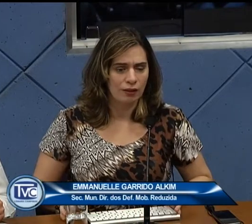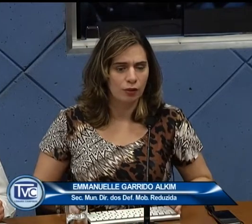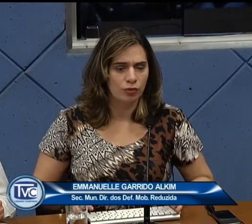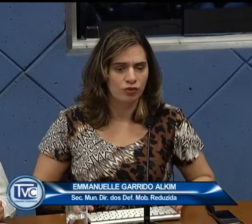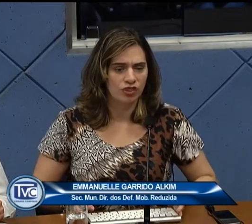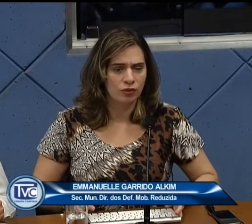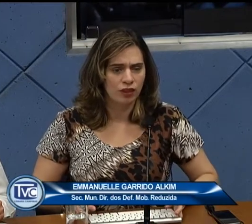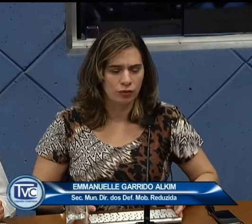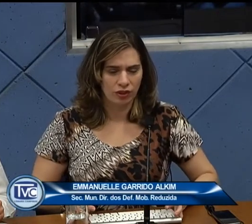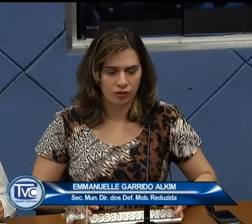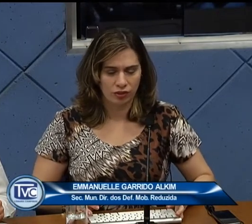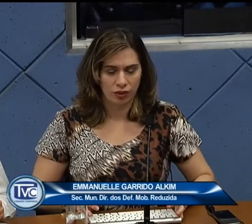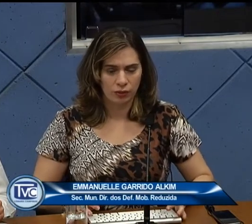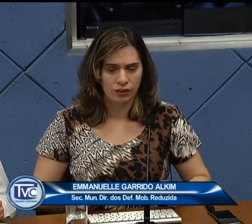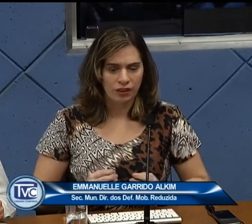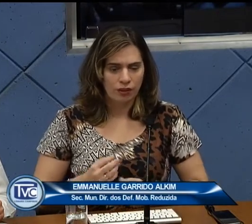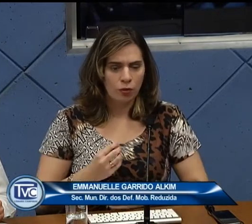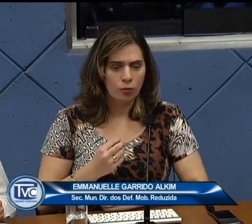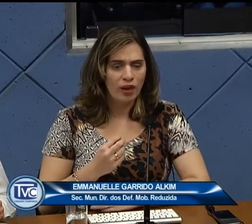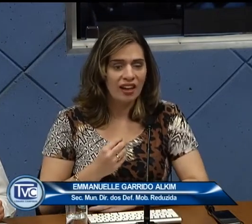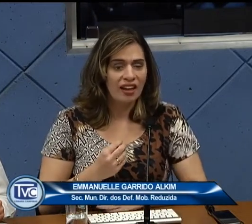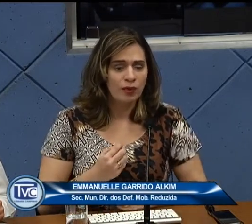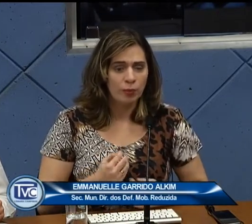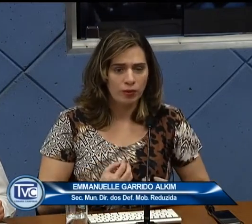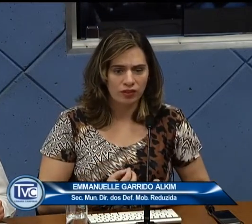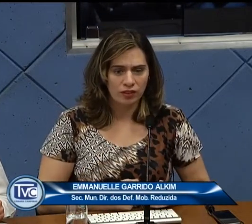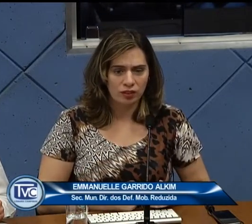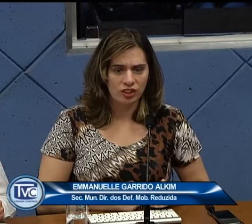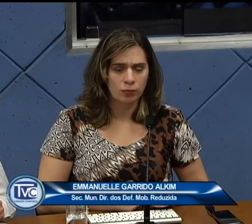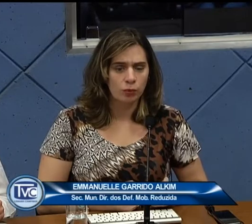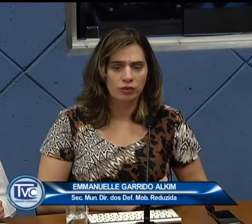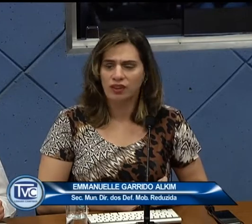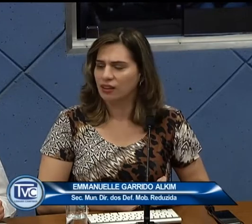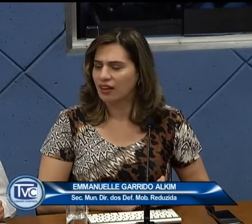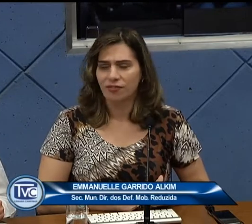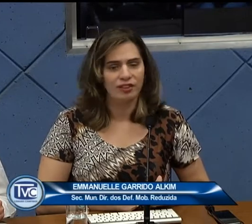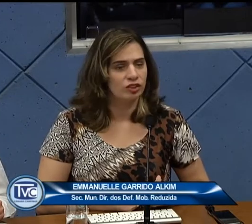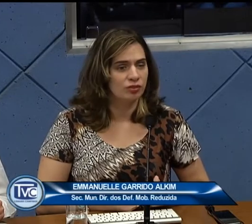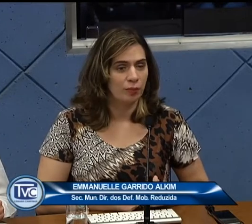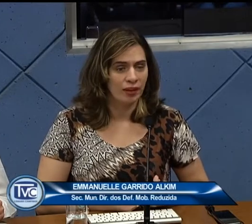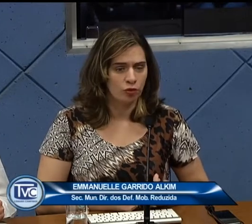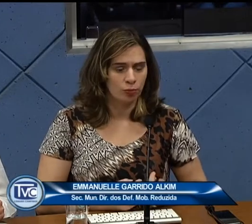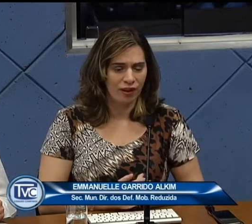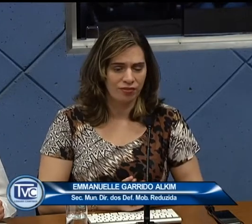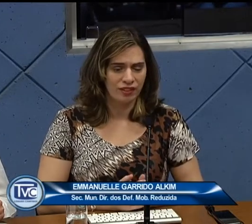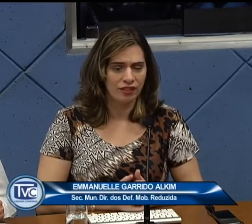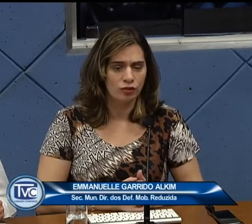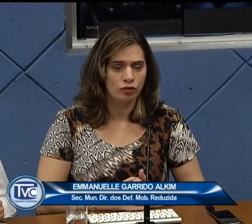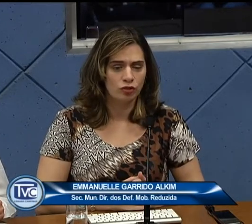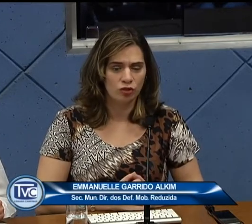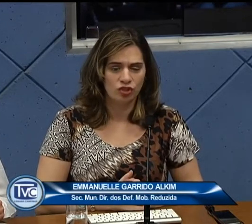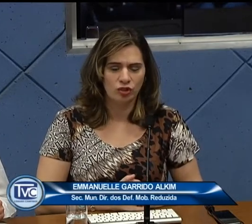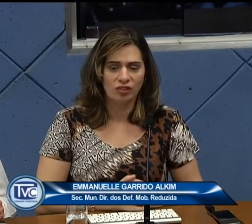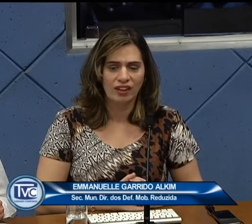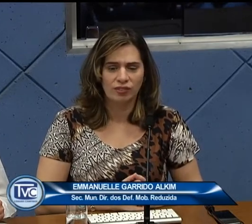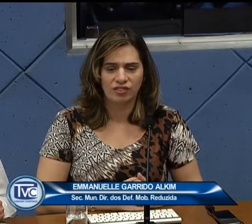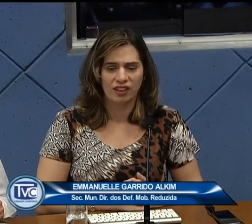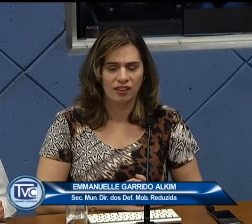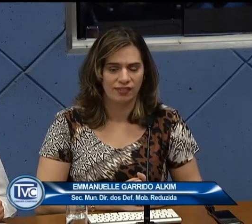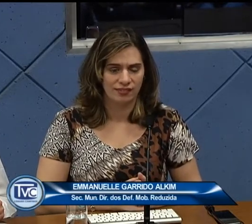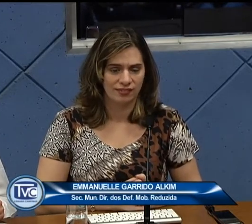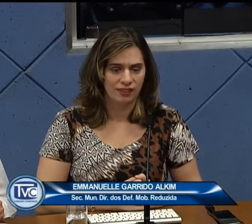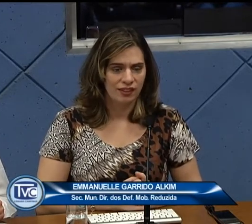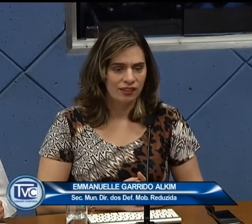a inclusão na educação, como ela é importante e muda efetivamente a vida